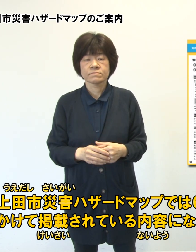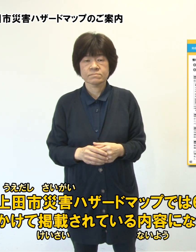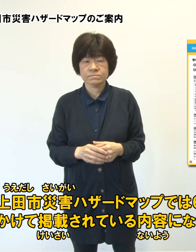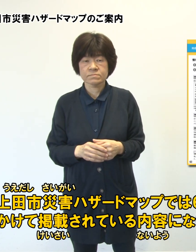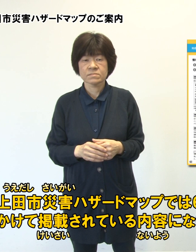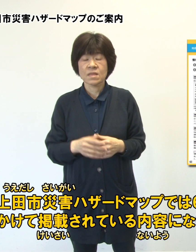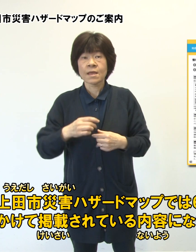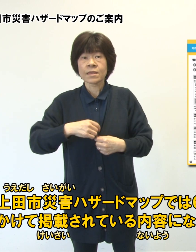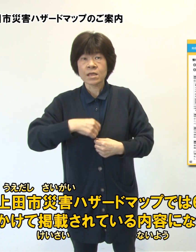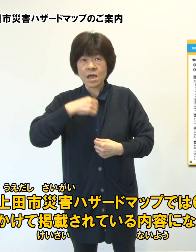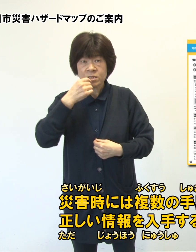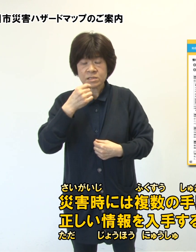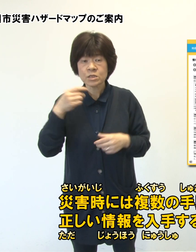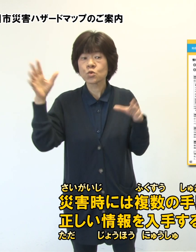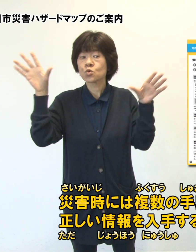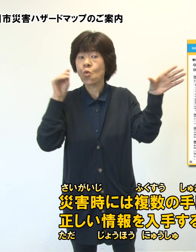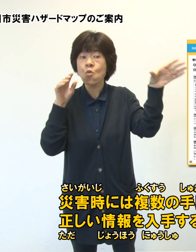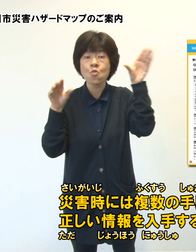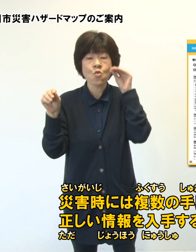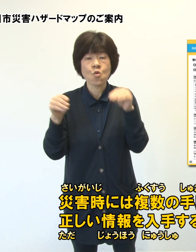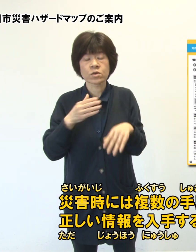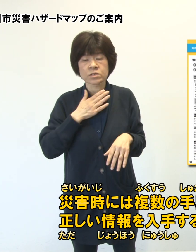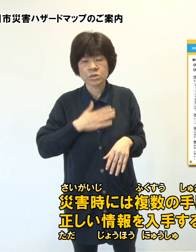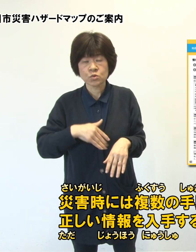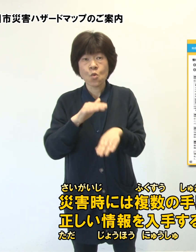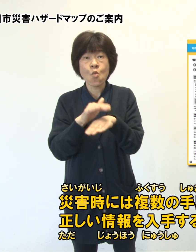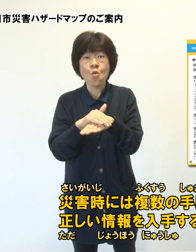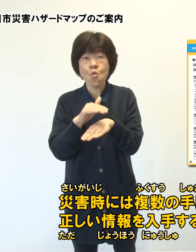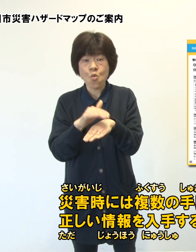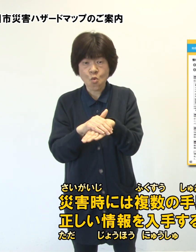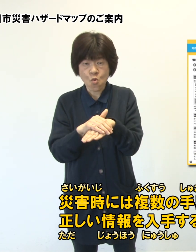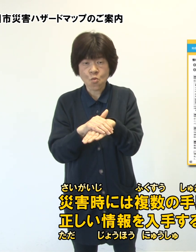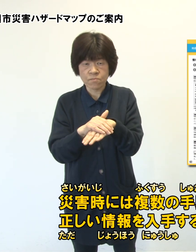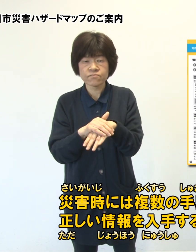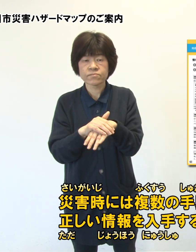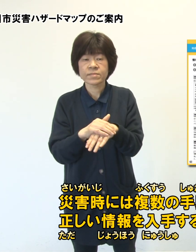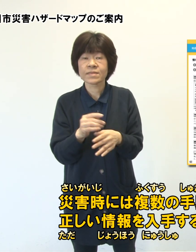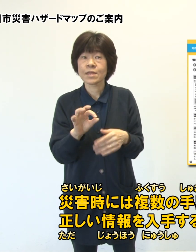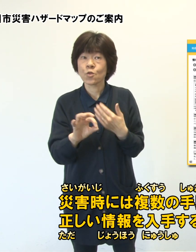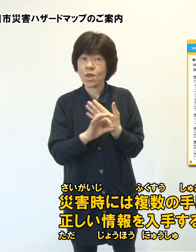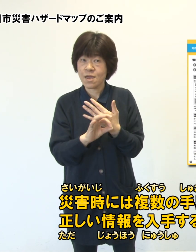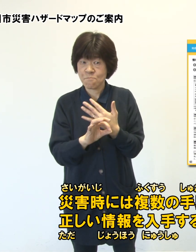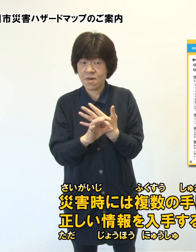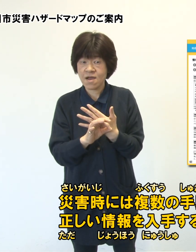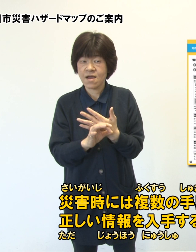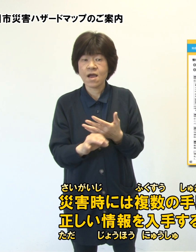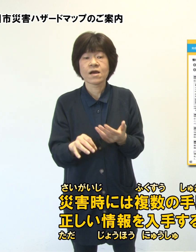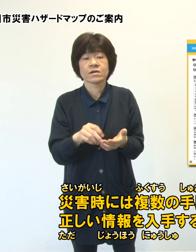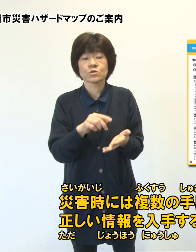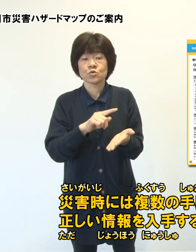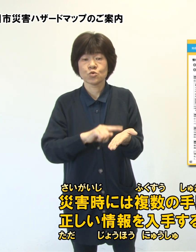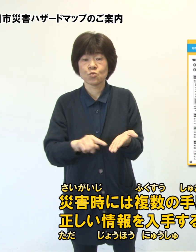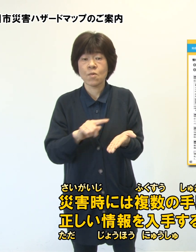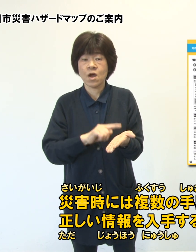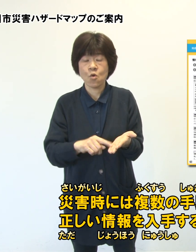容になります。災害時には複数の手段で正しい情報を入手することが大切です